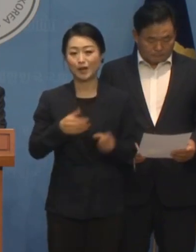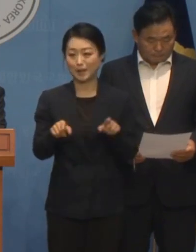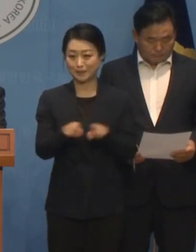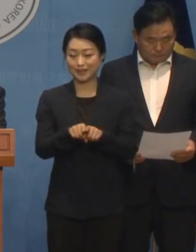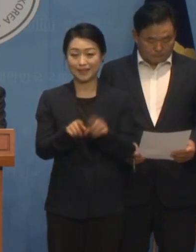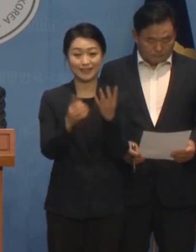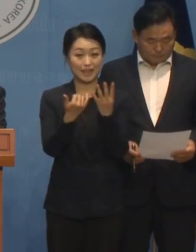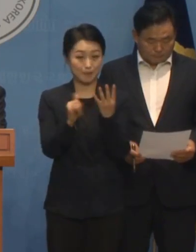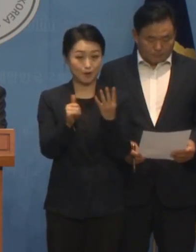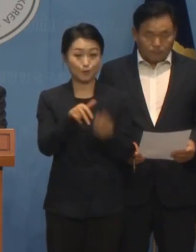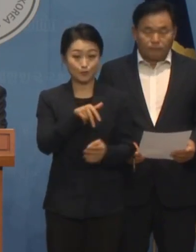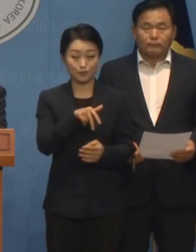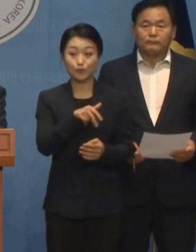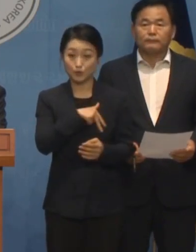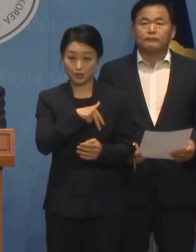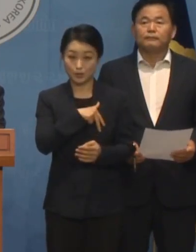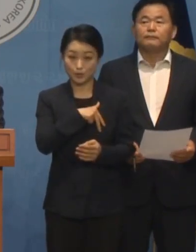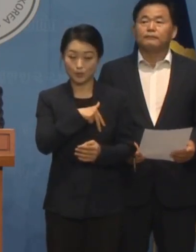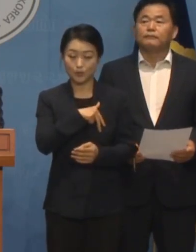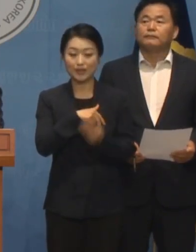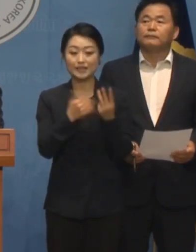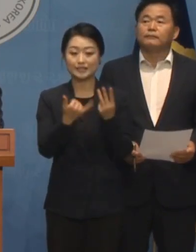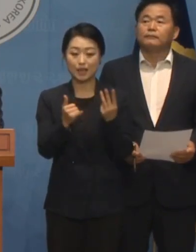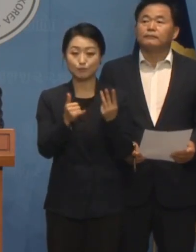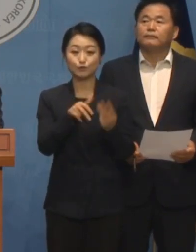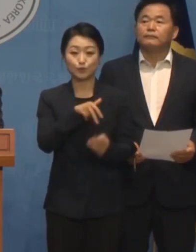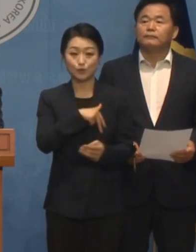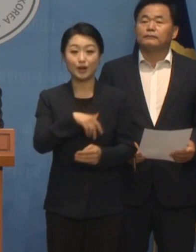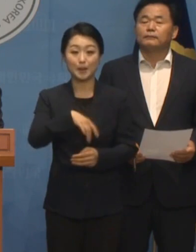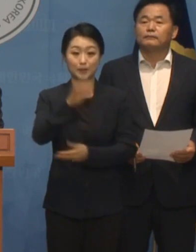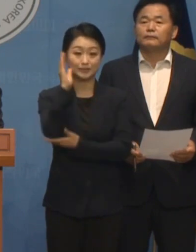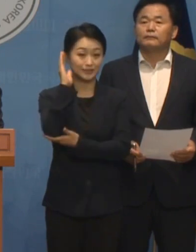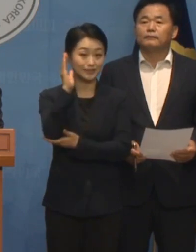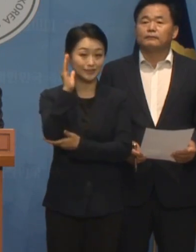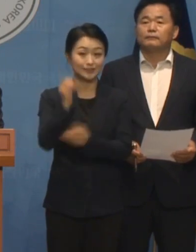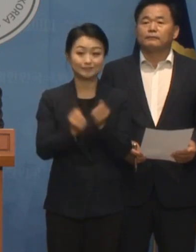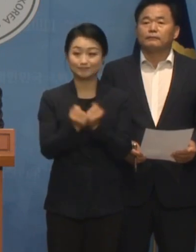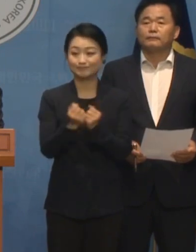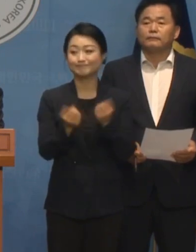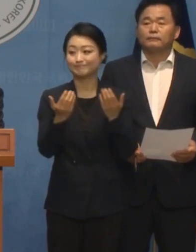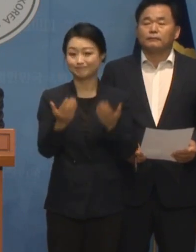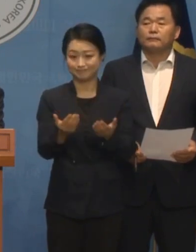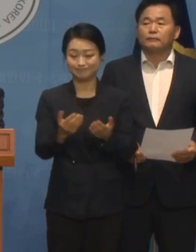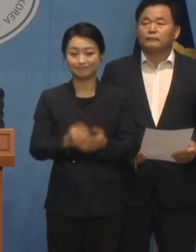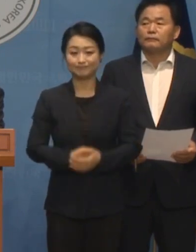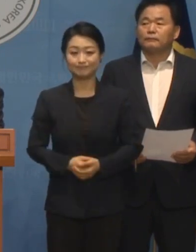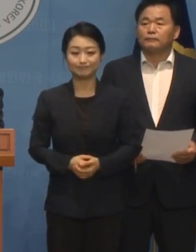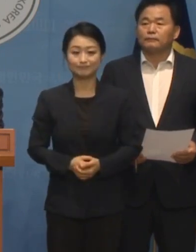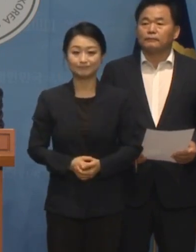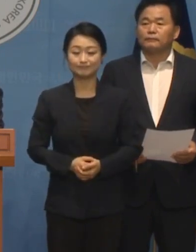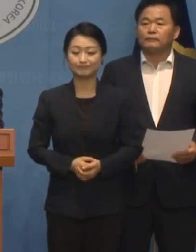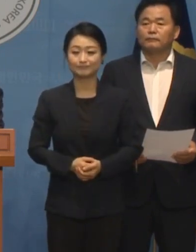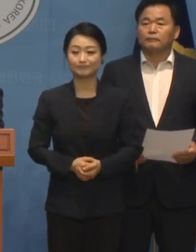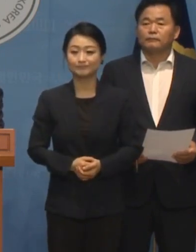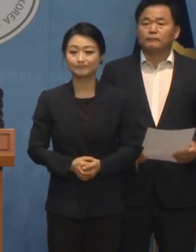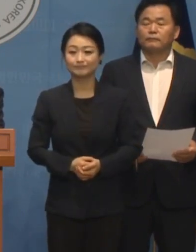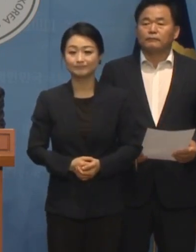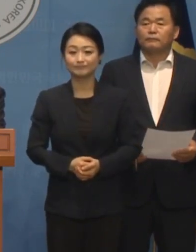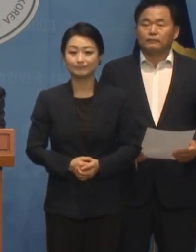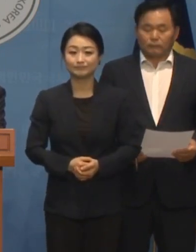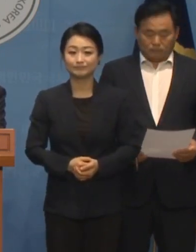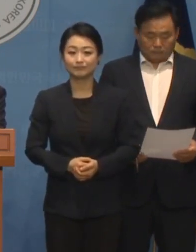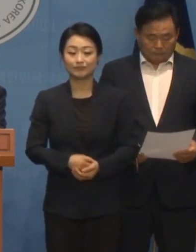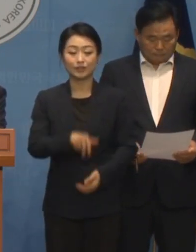포함해서 4분이고 3분 먼저 간단하게 인사 말씀 드리고 기자회견을 하도록 하겠습니다.